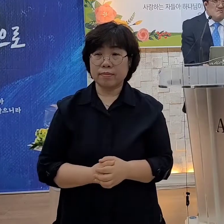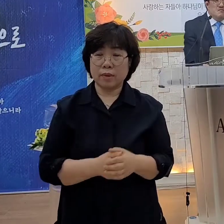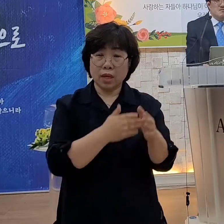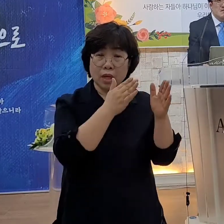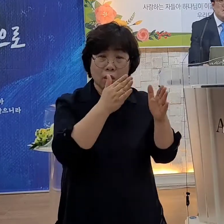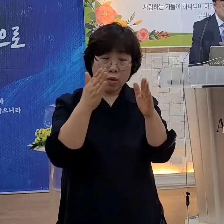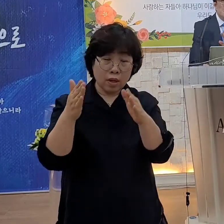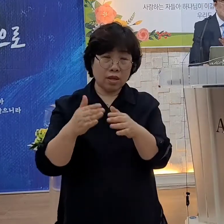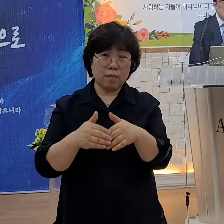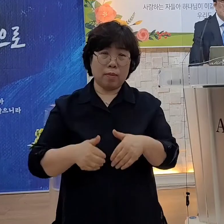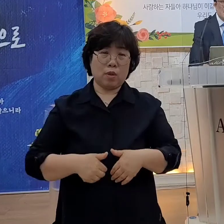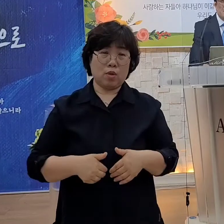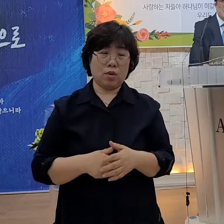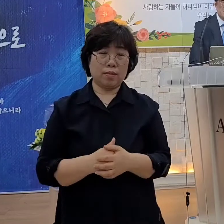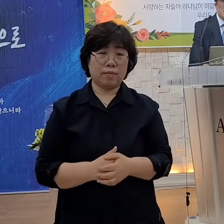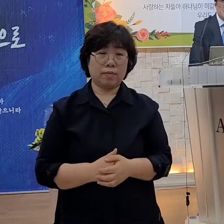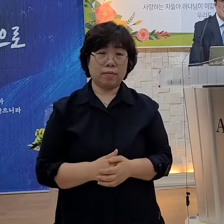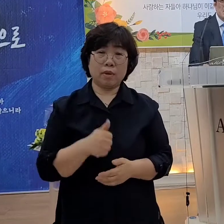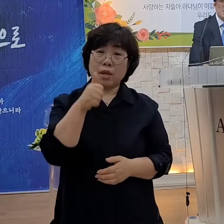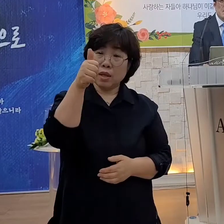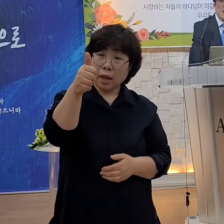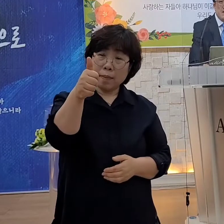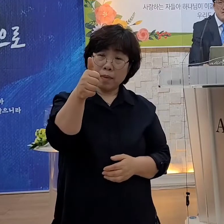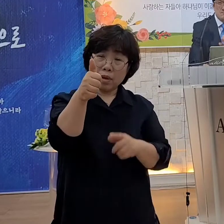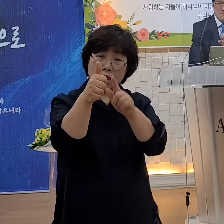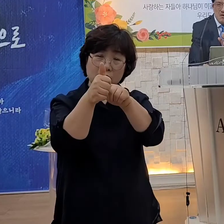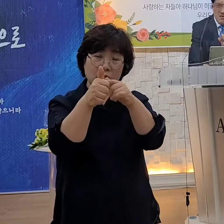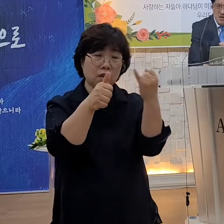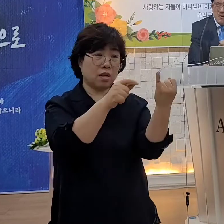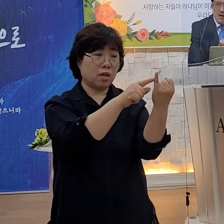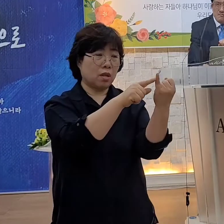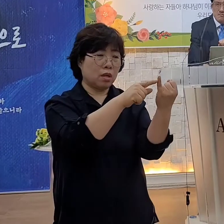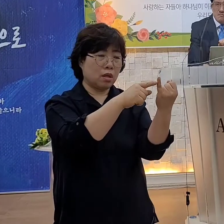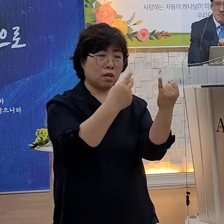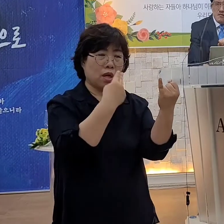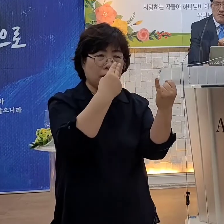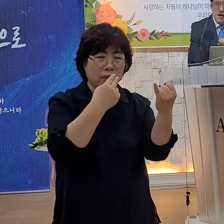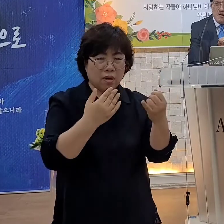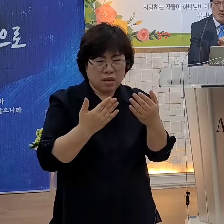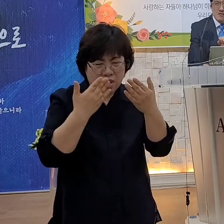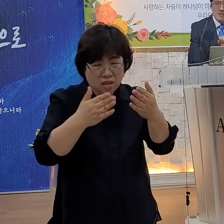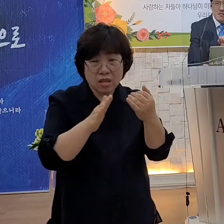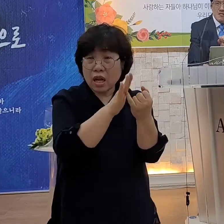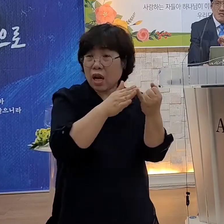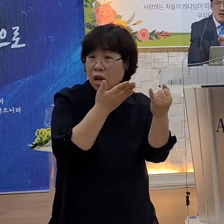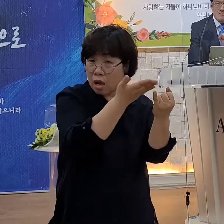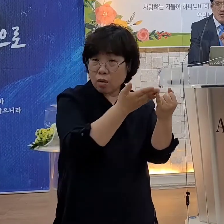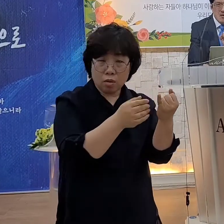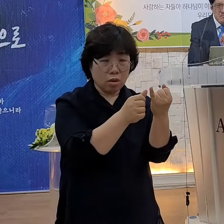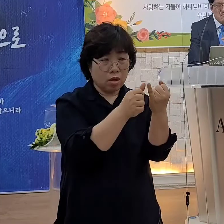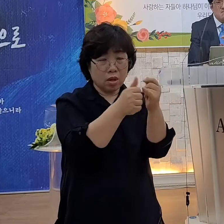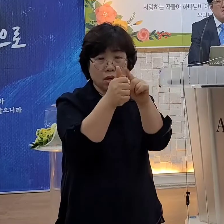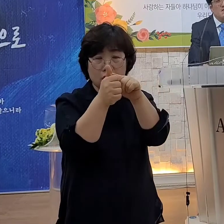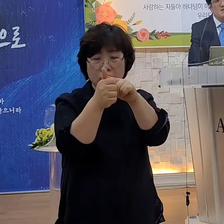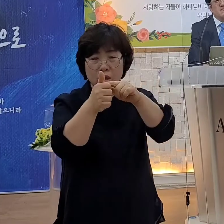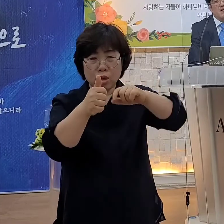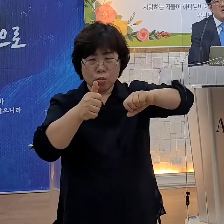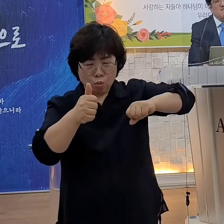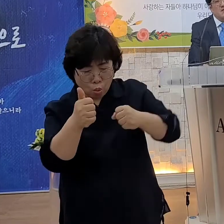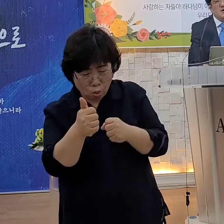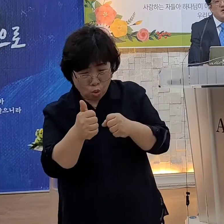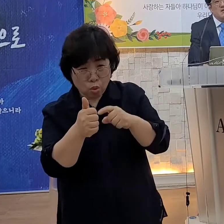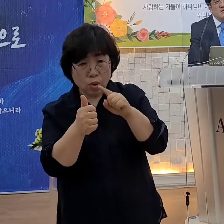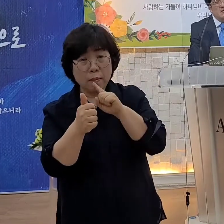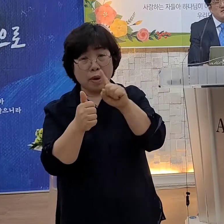제가 오늘 이 남편은 아내를 죽기까지 사랑하고 아내는 남편에게 복종하라는 이